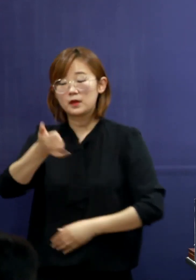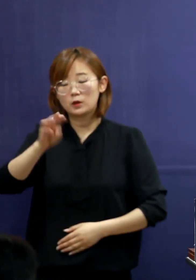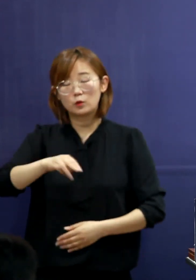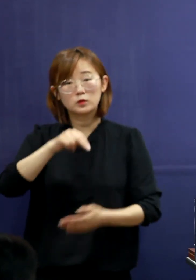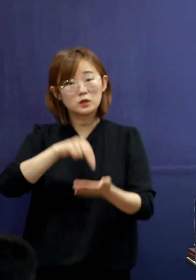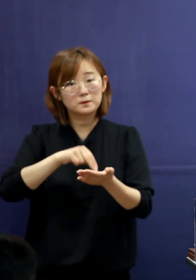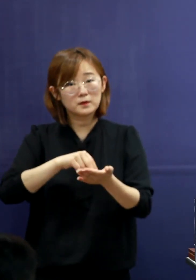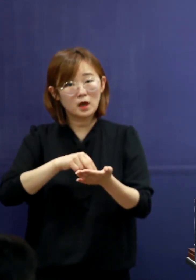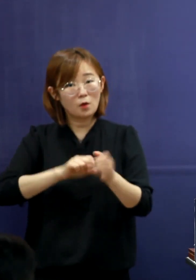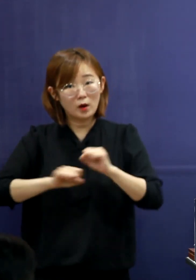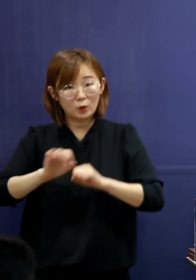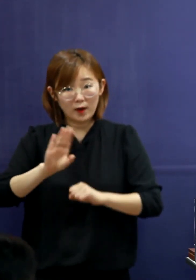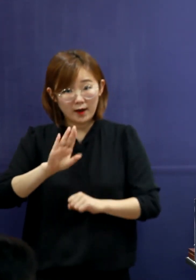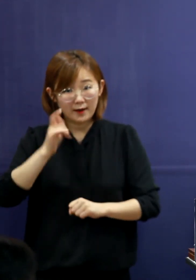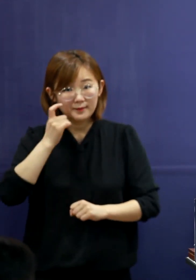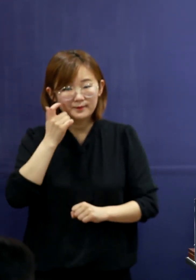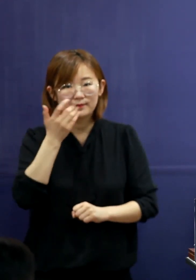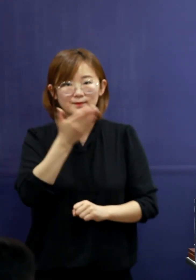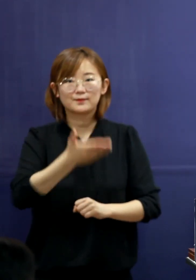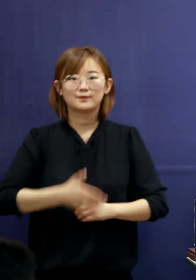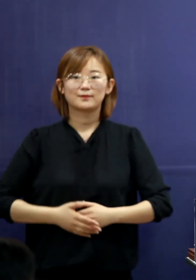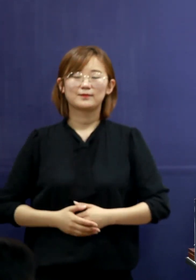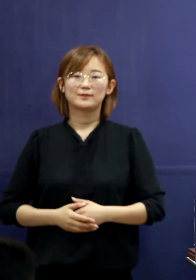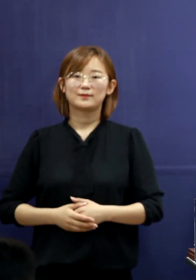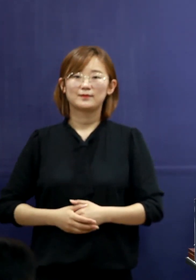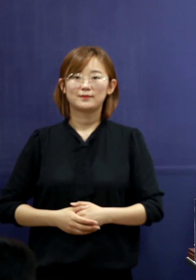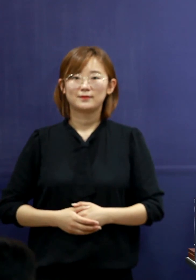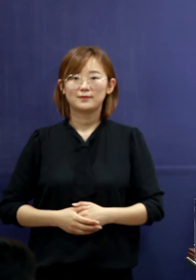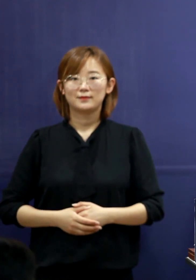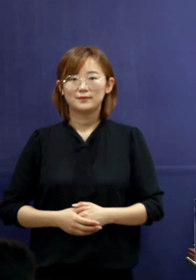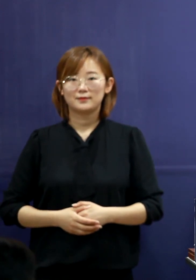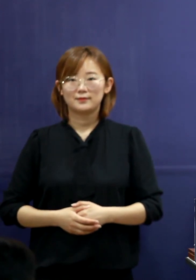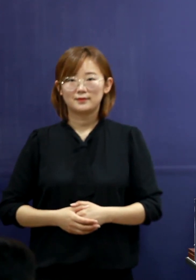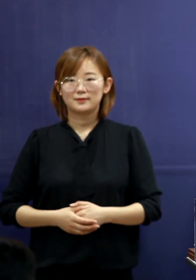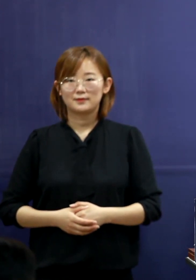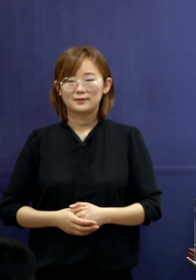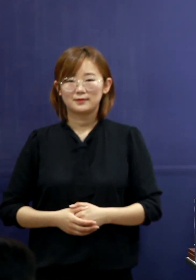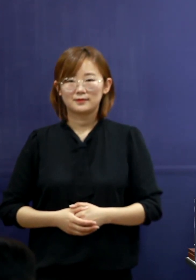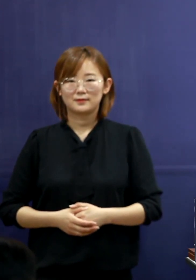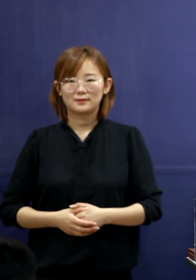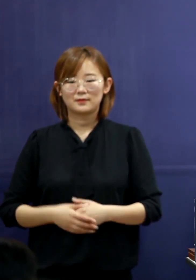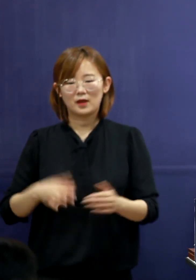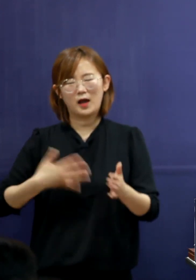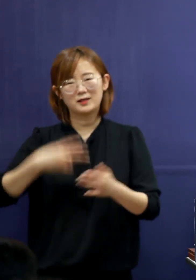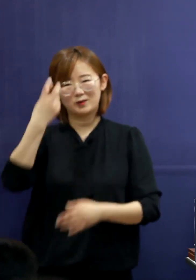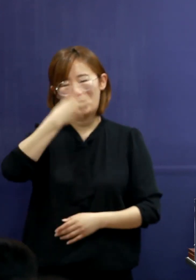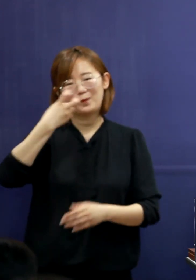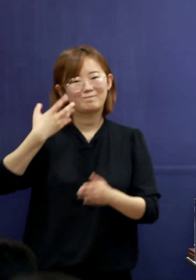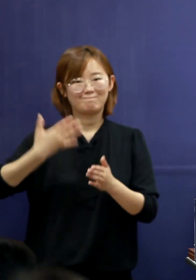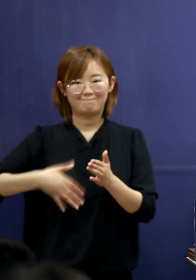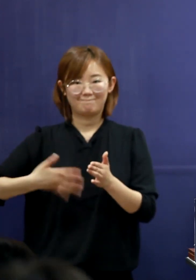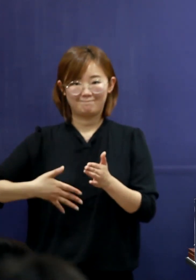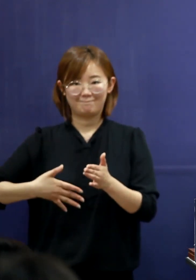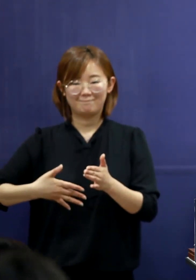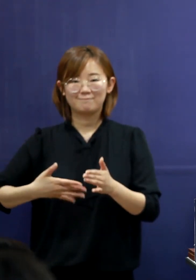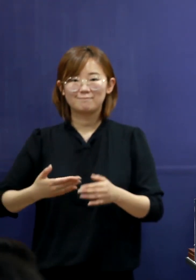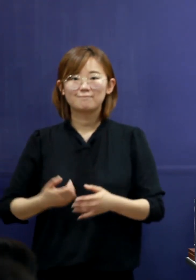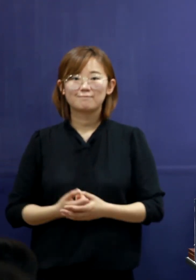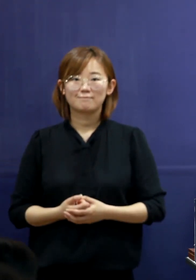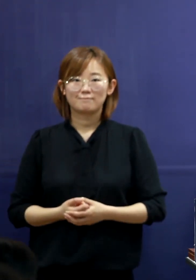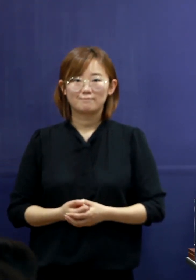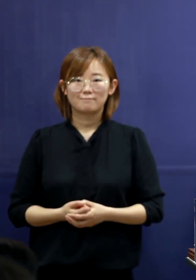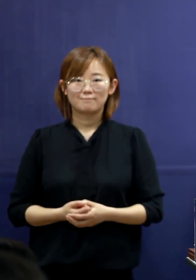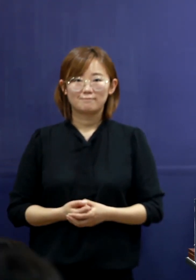저희는 뭐 그 부분에 대해서는 이제 특별히 별도로 지금 검토를 하지는 않고 있고요. 지금 이제